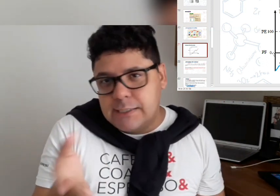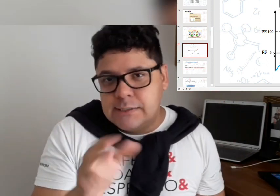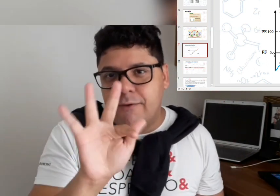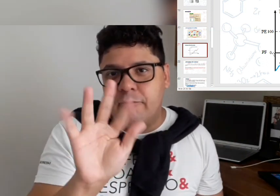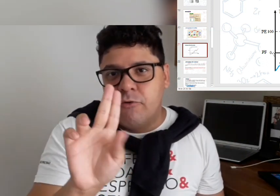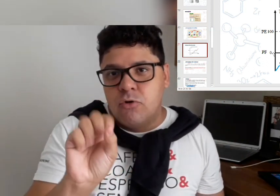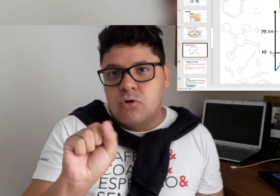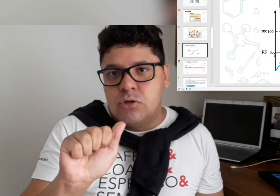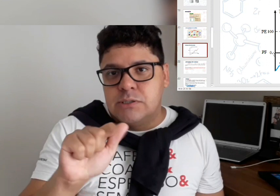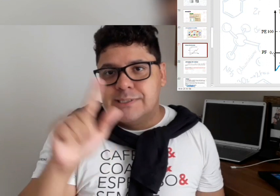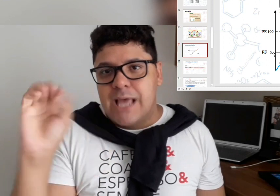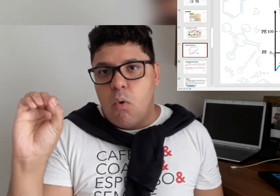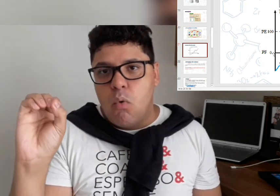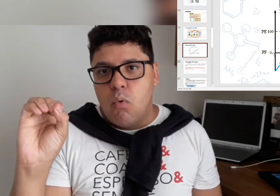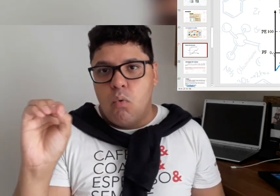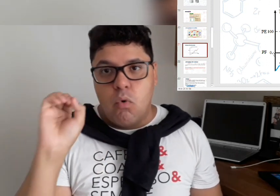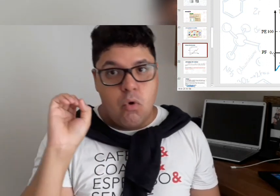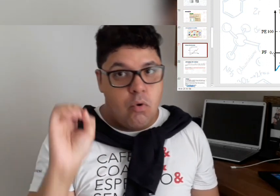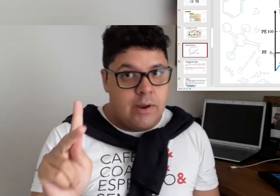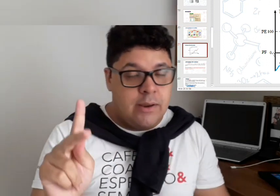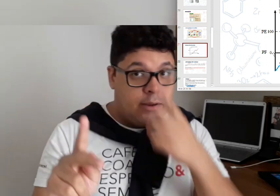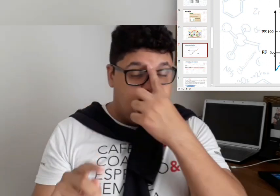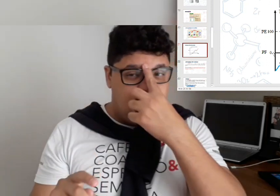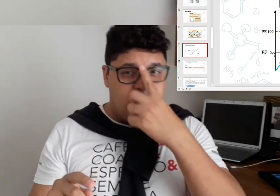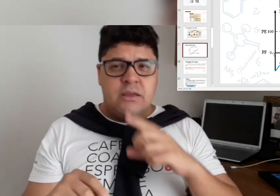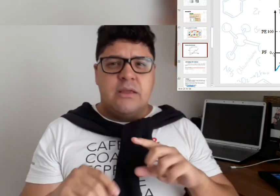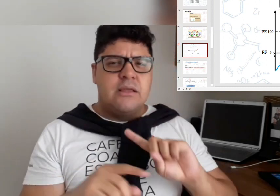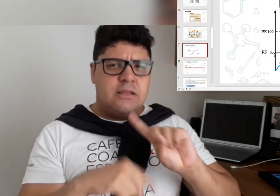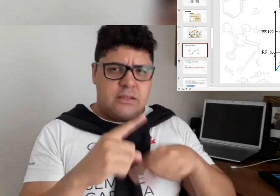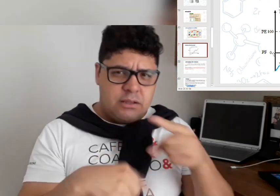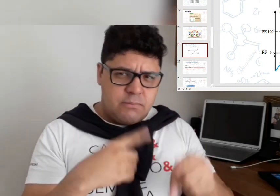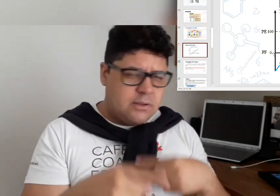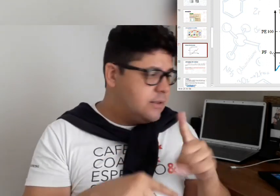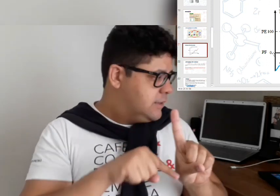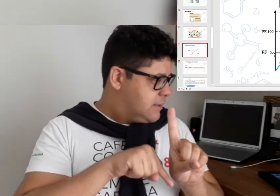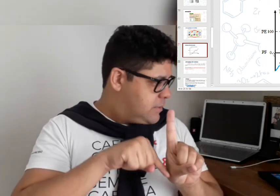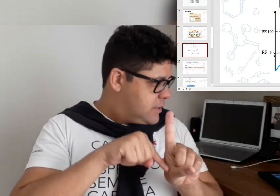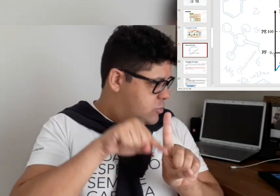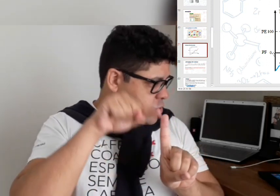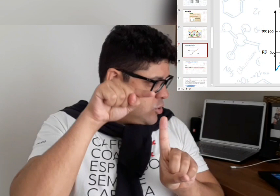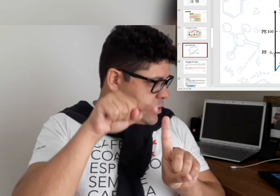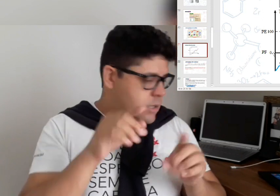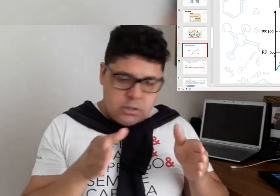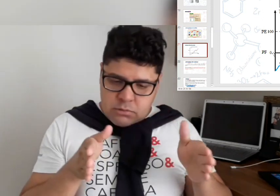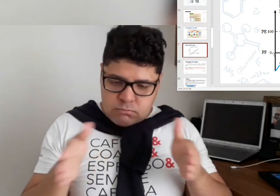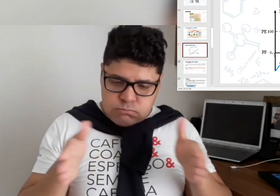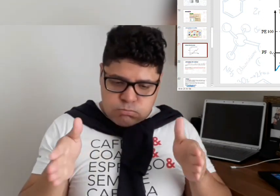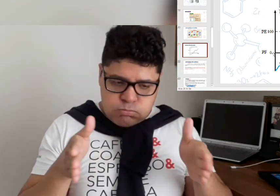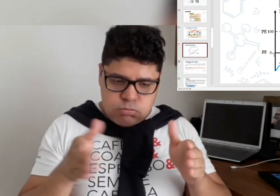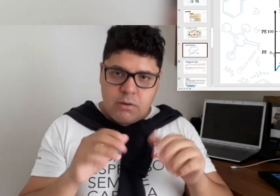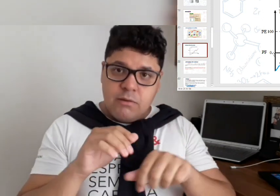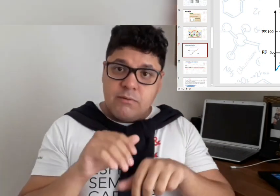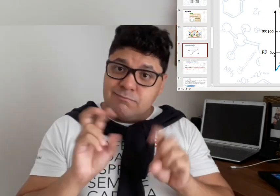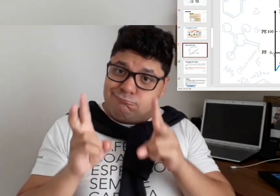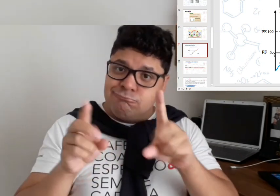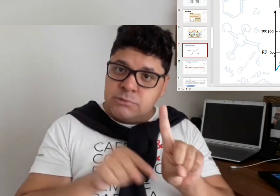estado líquido. O ponto de fusão é a temperatura em que essa mudança acontece, tá? E a temperatura